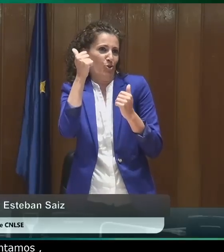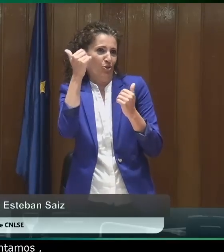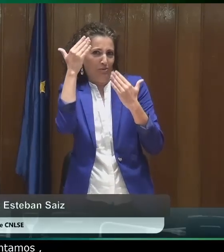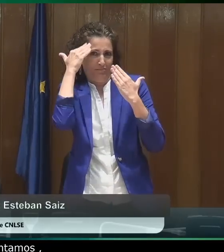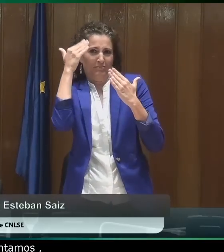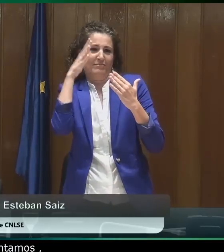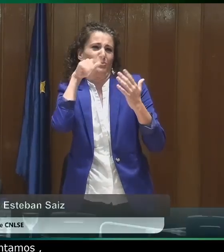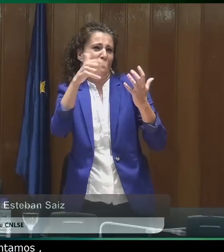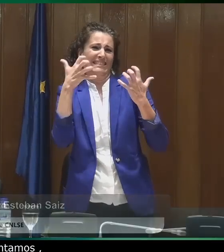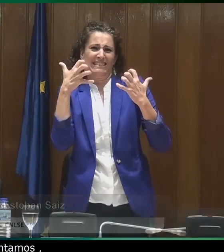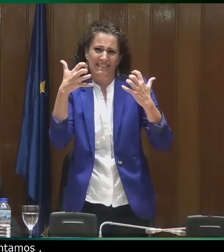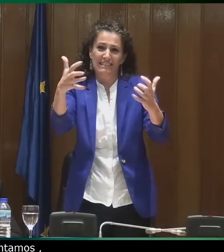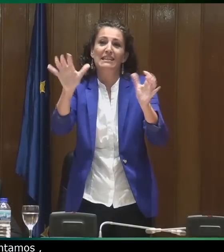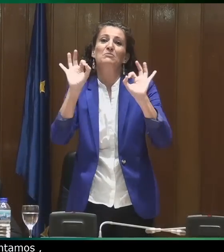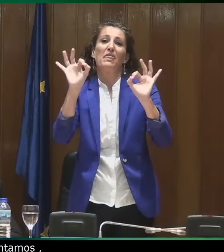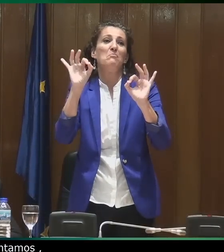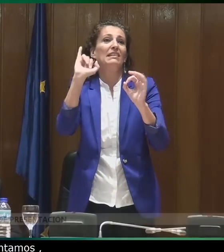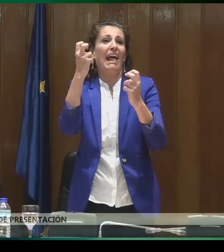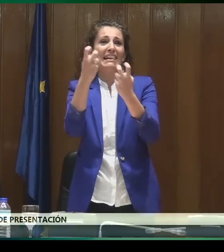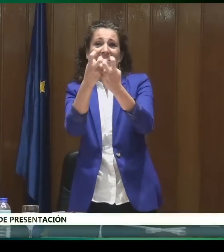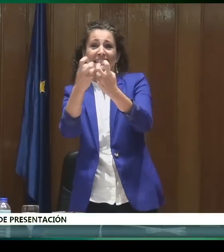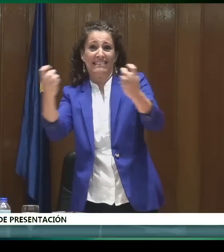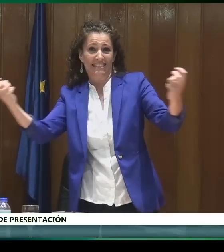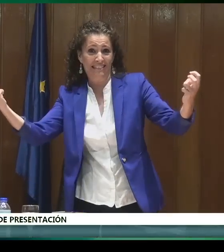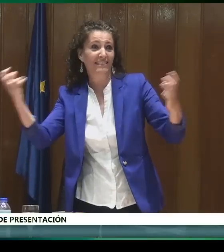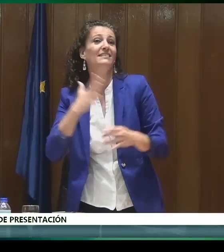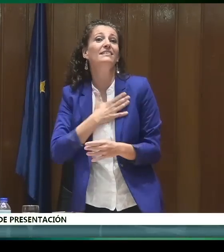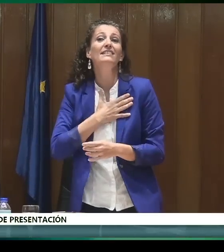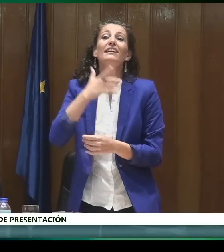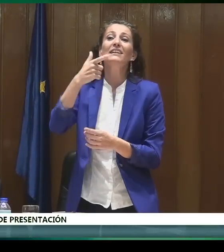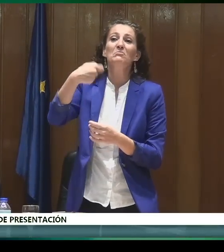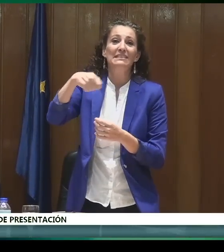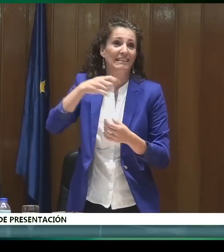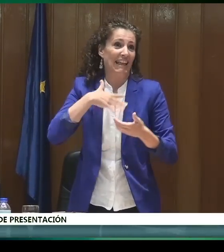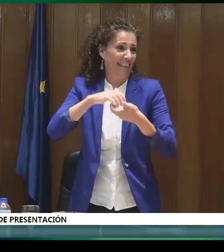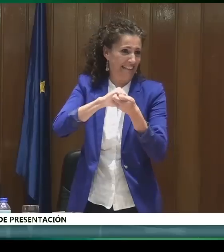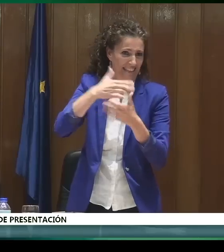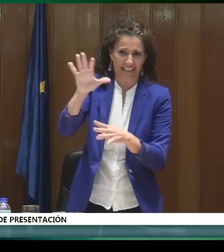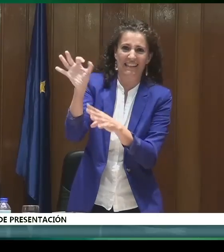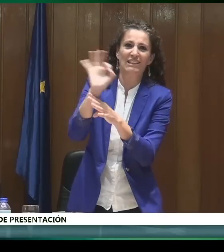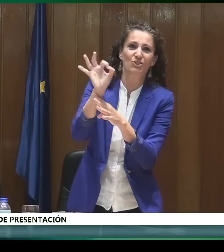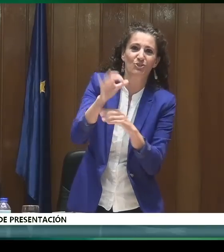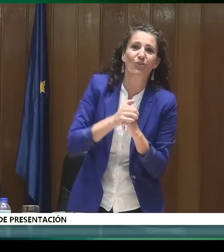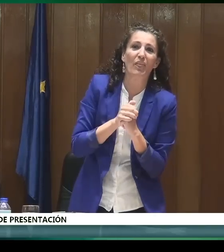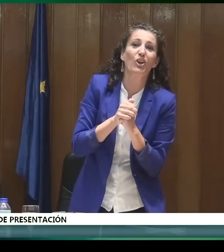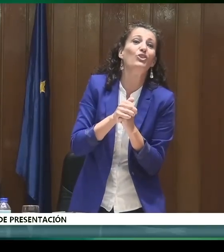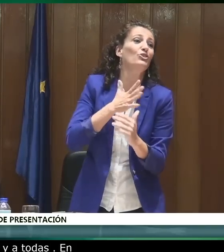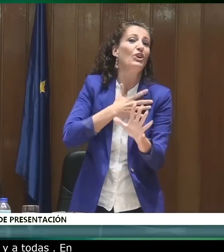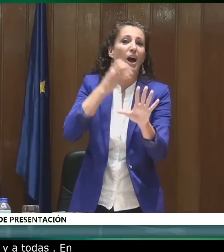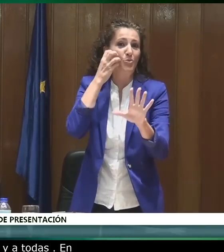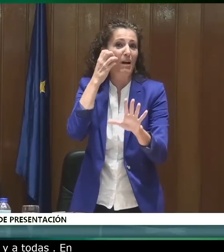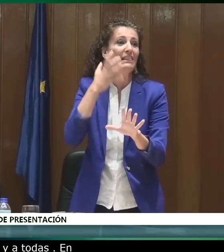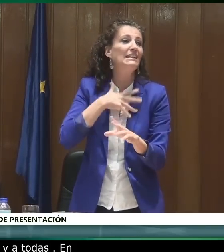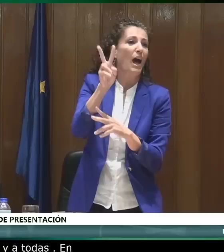En primer lugar, quiero daros las gracias a todos los participantes, especialmente a la presidenta de la